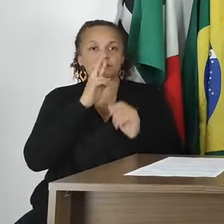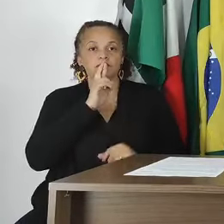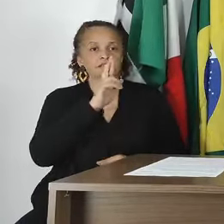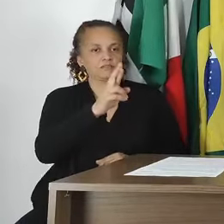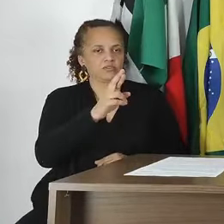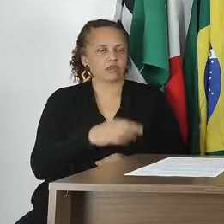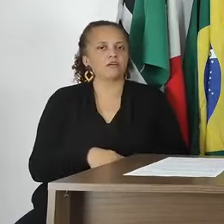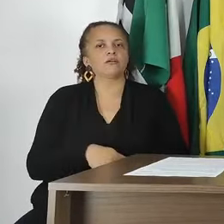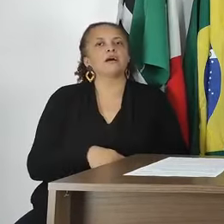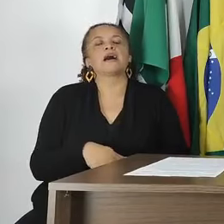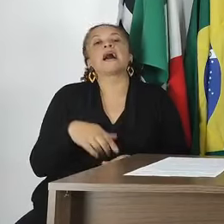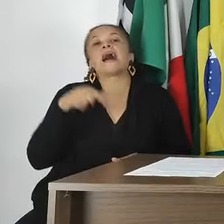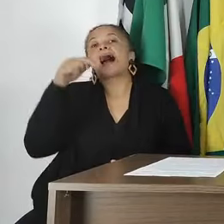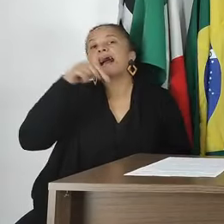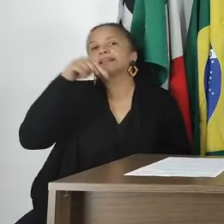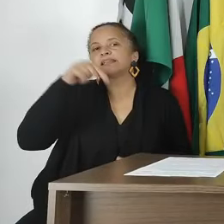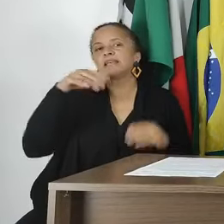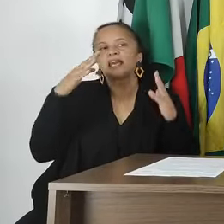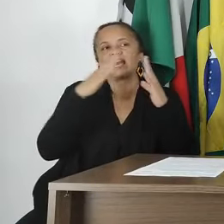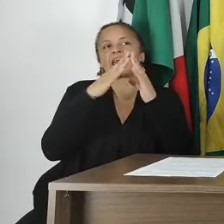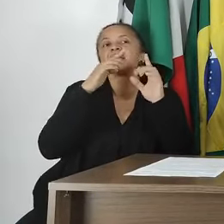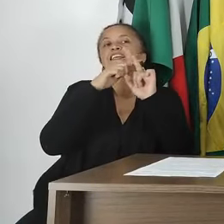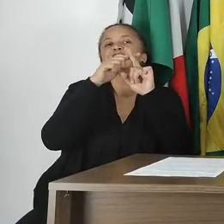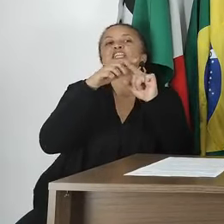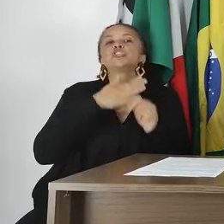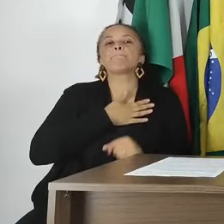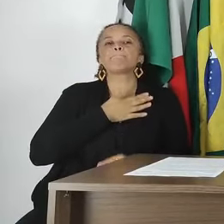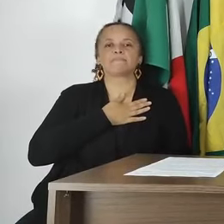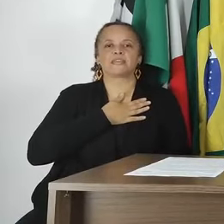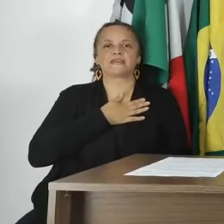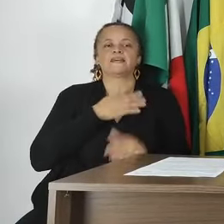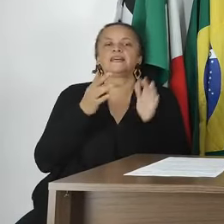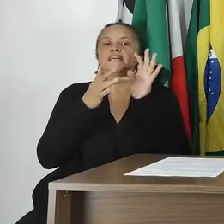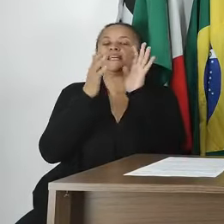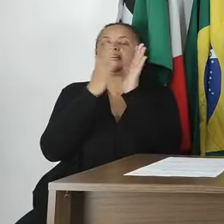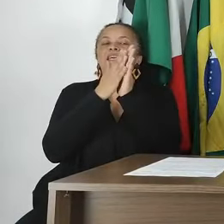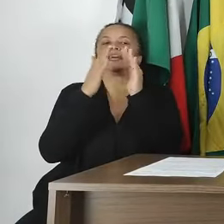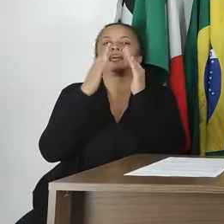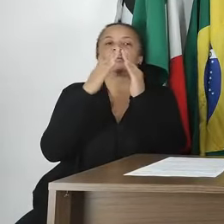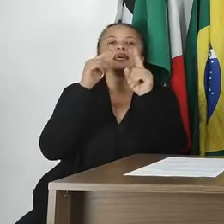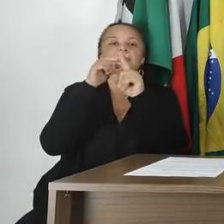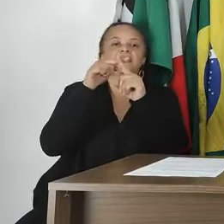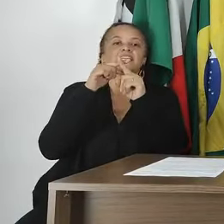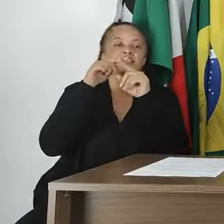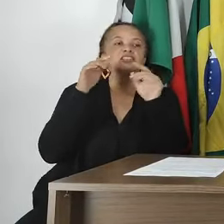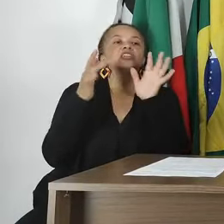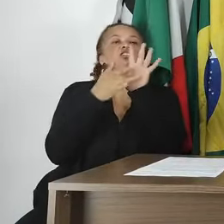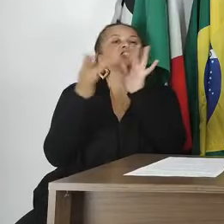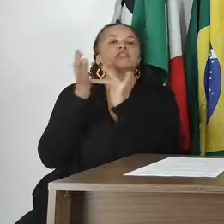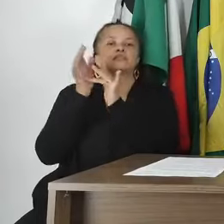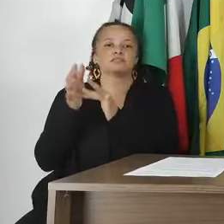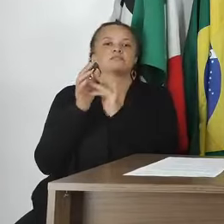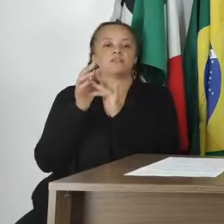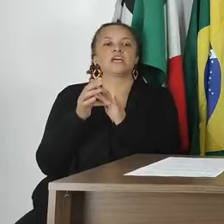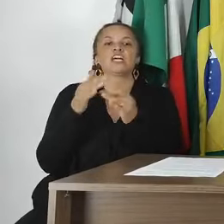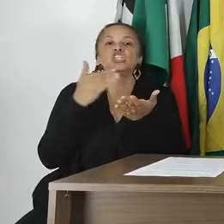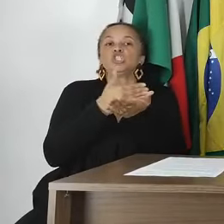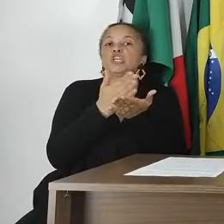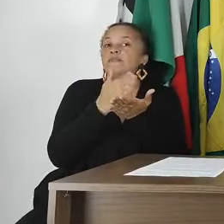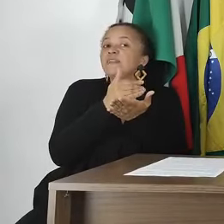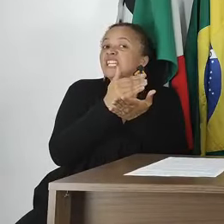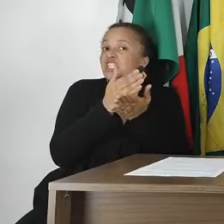essa igreja aqui é a minha igreja, é a igreja de Jesus Cristo. A divisão, quem faz é vocês lá